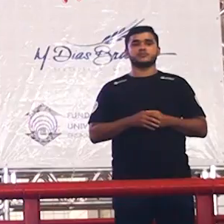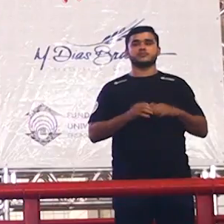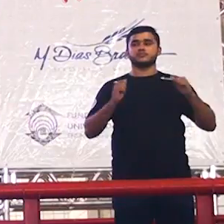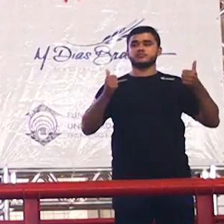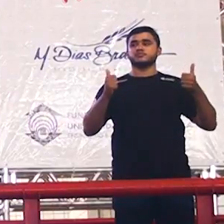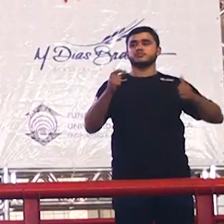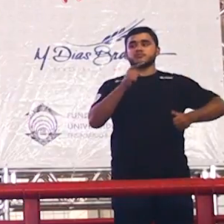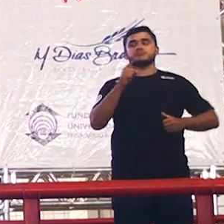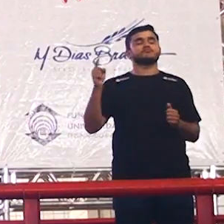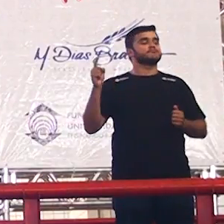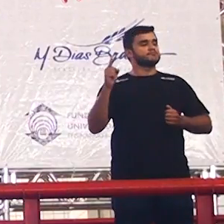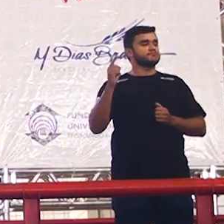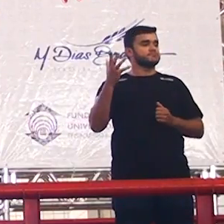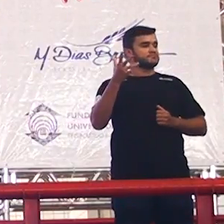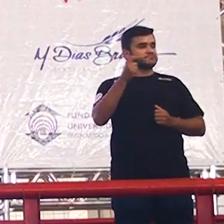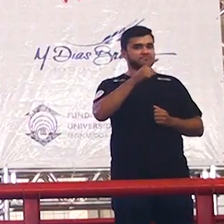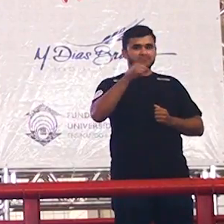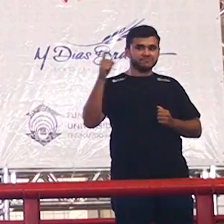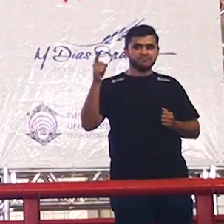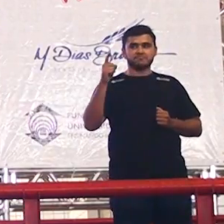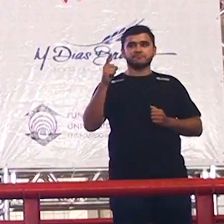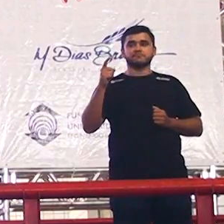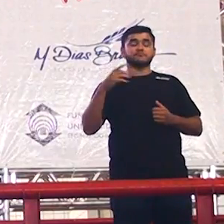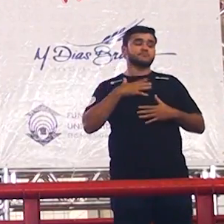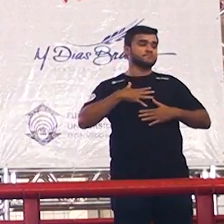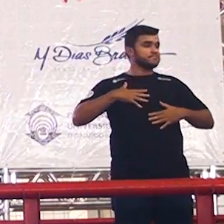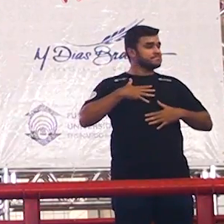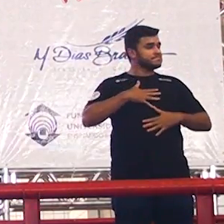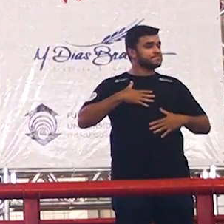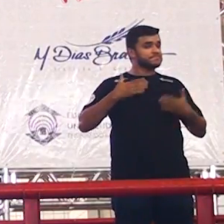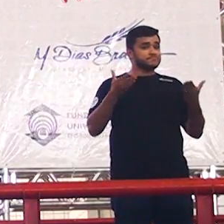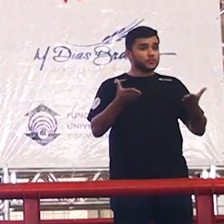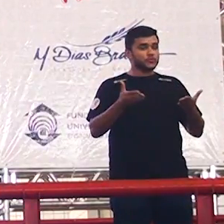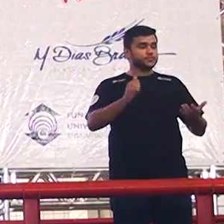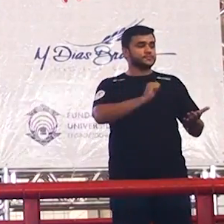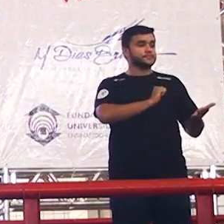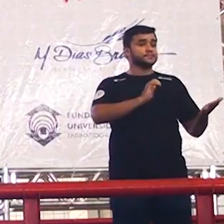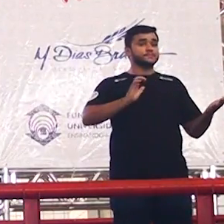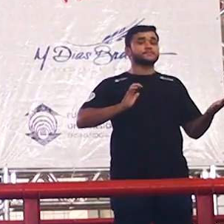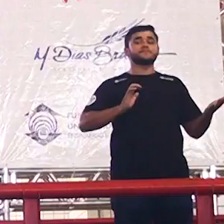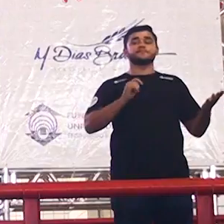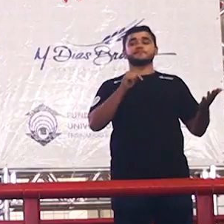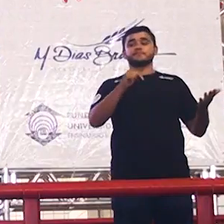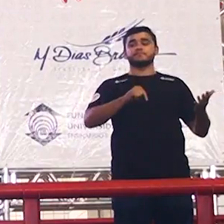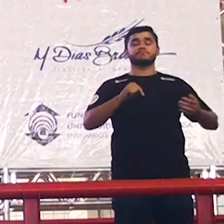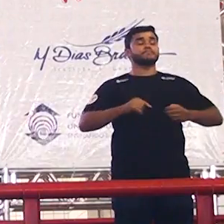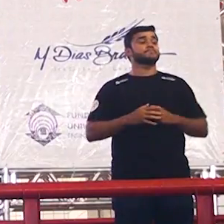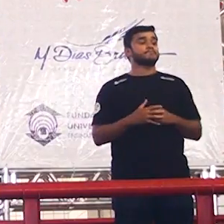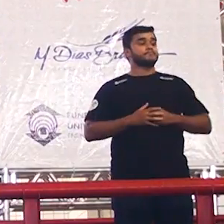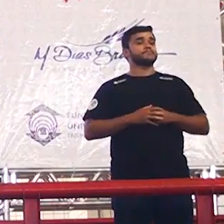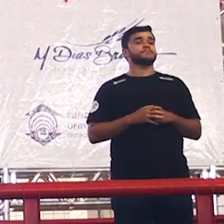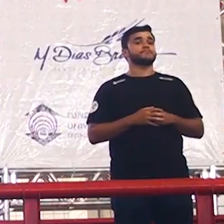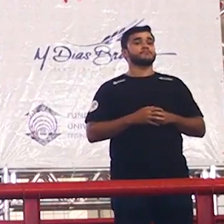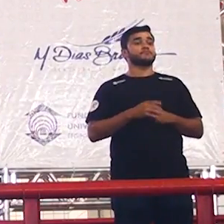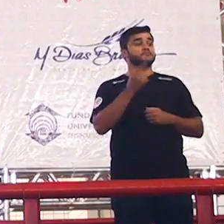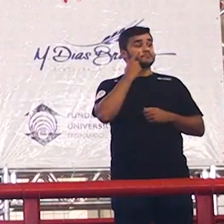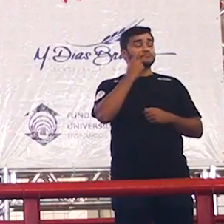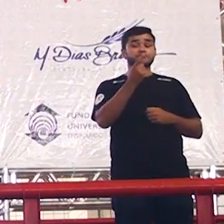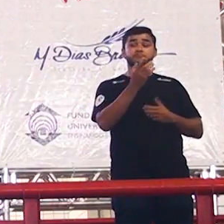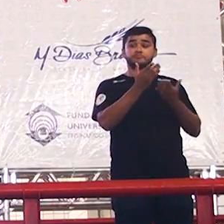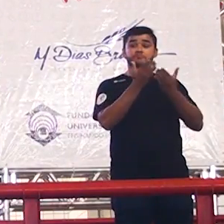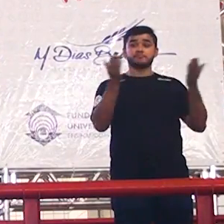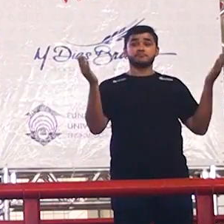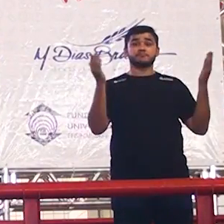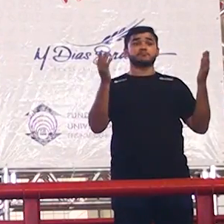público maravilhoso, é um prazer estar aqui na Academia Enem, tá certo? Representando